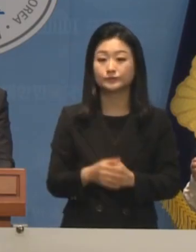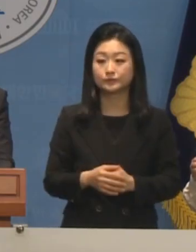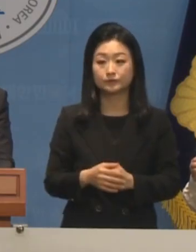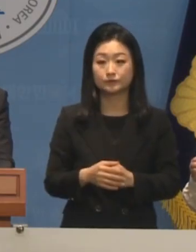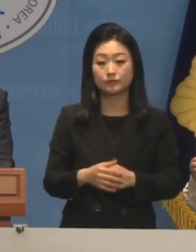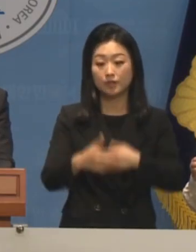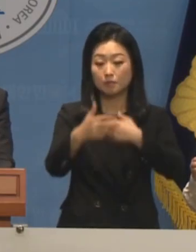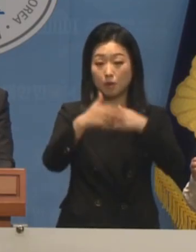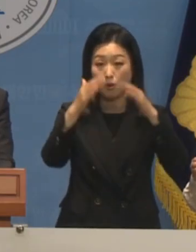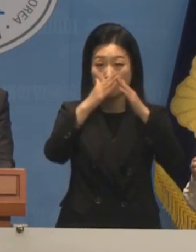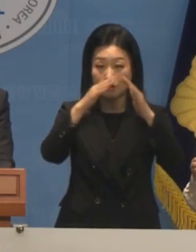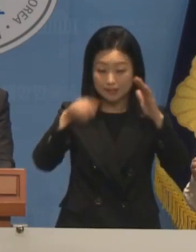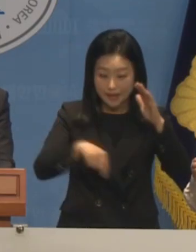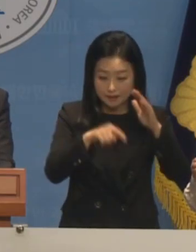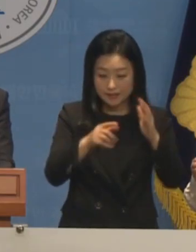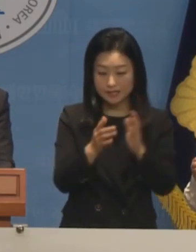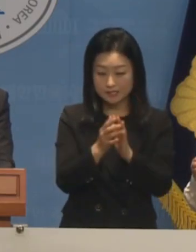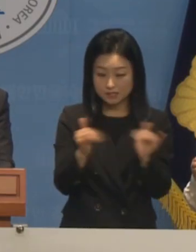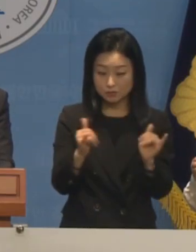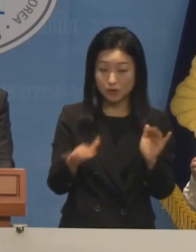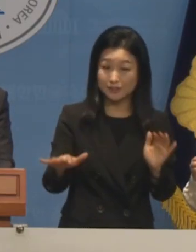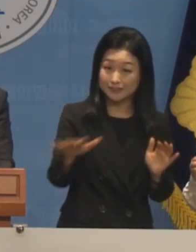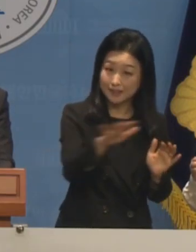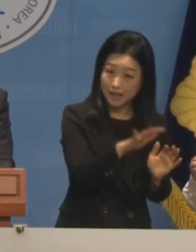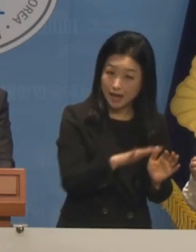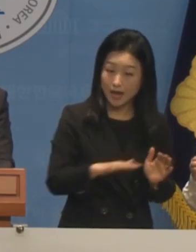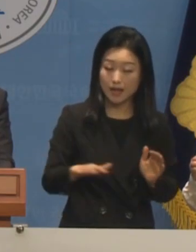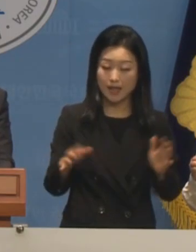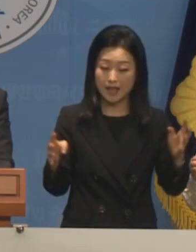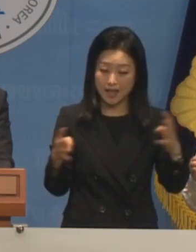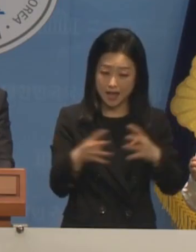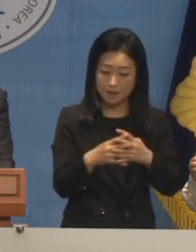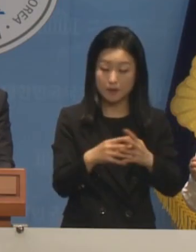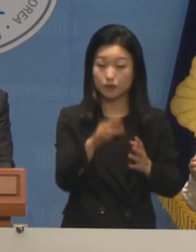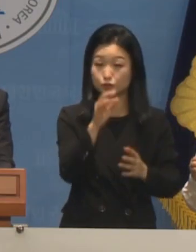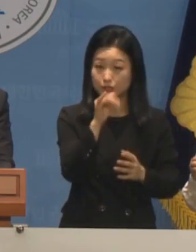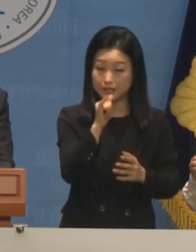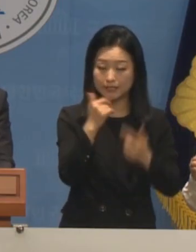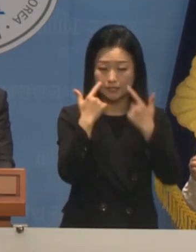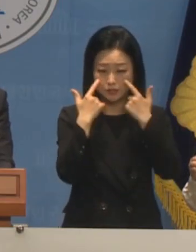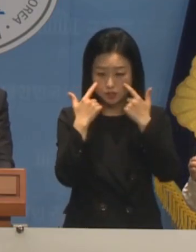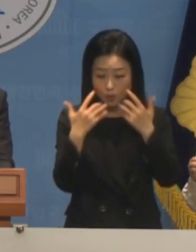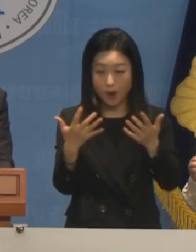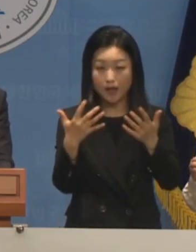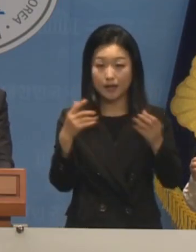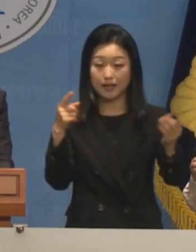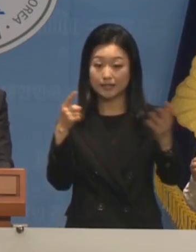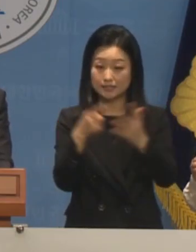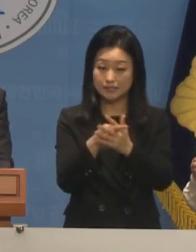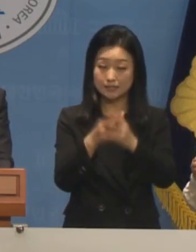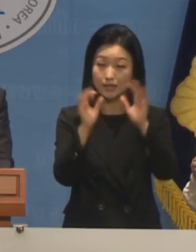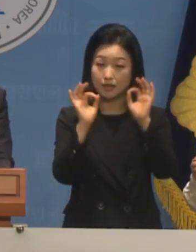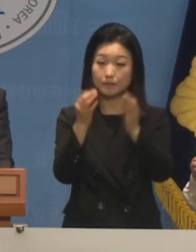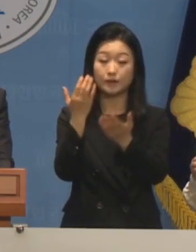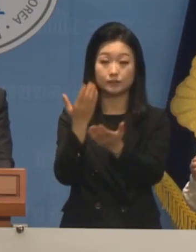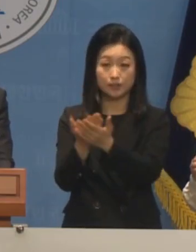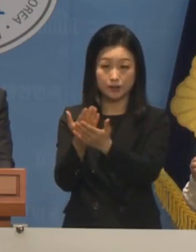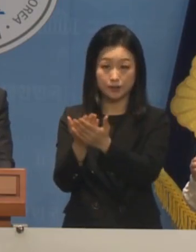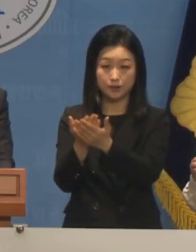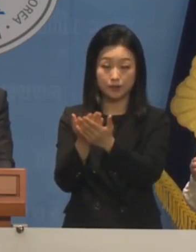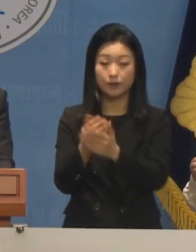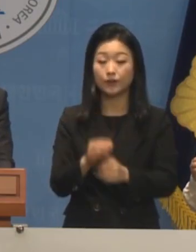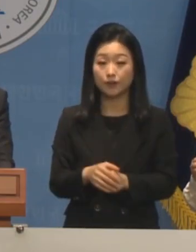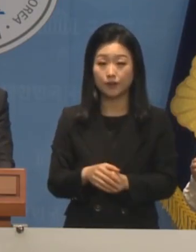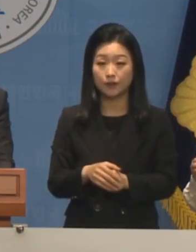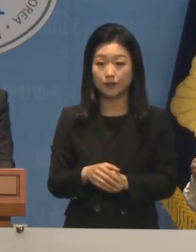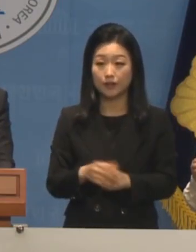모든 보건 의료 인력들이 인정하고 합의할 수 있는 정확한 실태 조사를 통해서 과학적 근거에